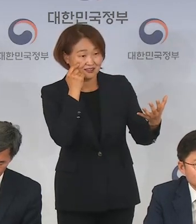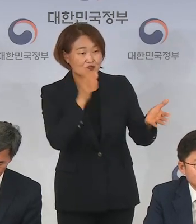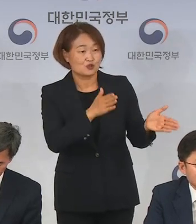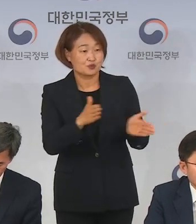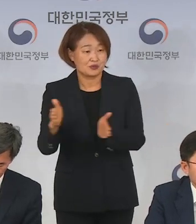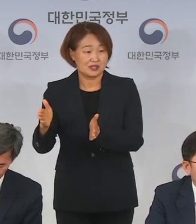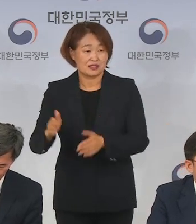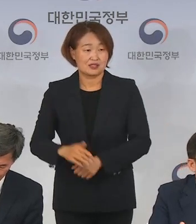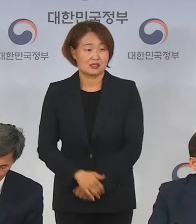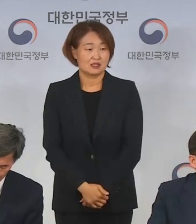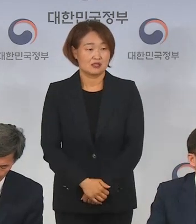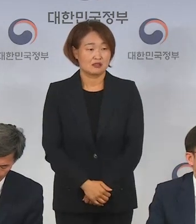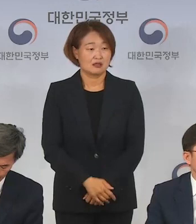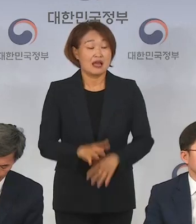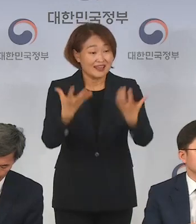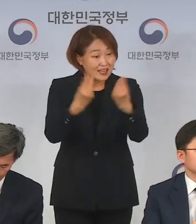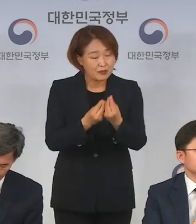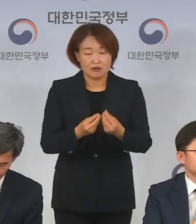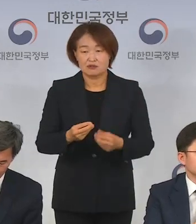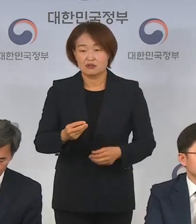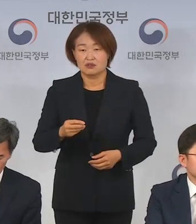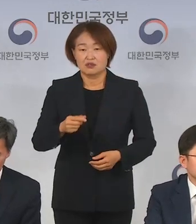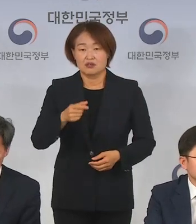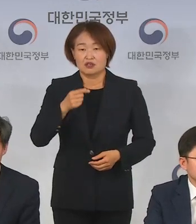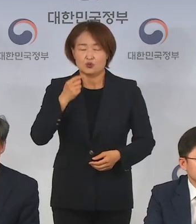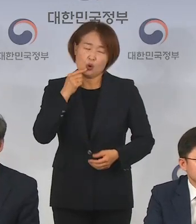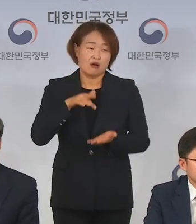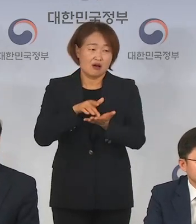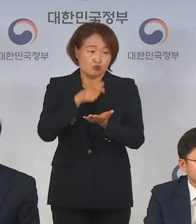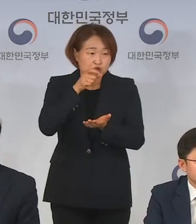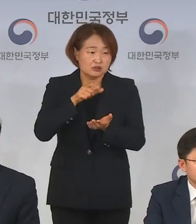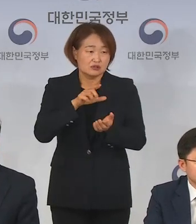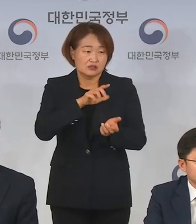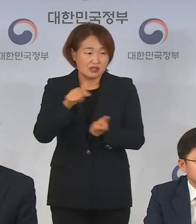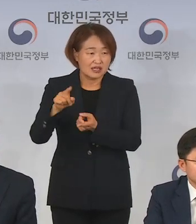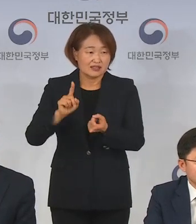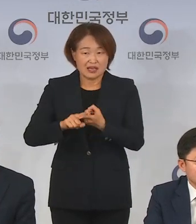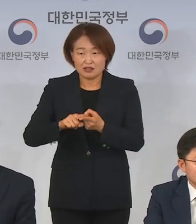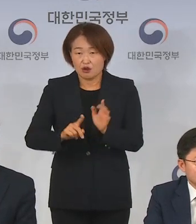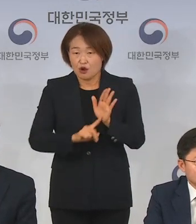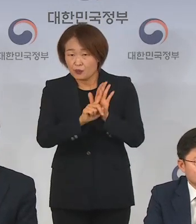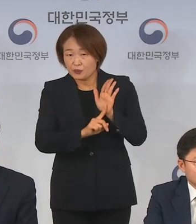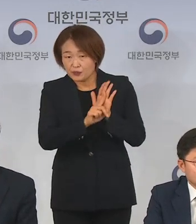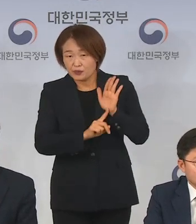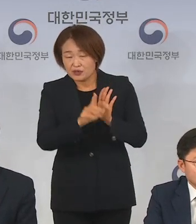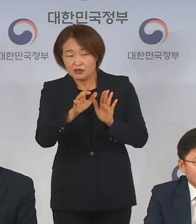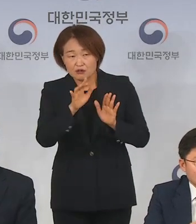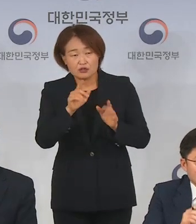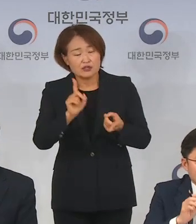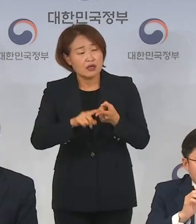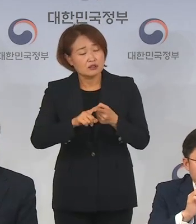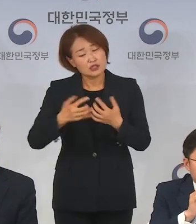준비를 하고 있습니다. 예를 들면 방사능 측정이나 측정기라든지 뭐 그런 거라도 가져갈 수 있잖아요. 그거는